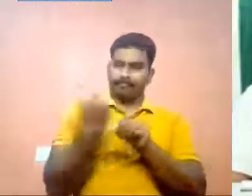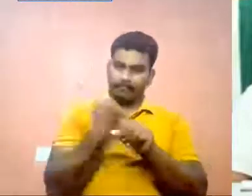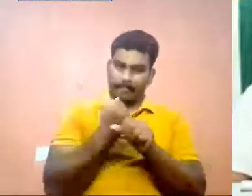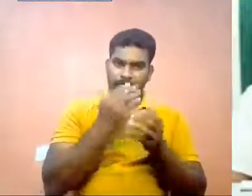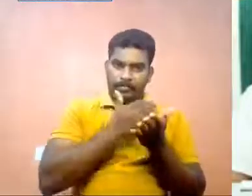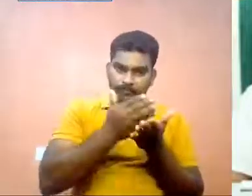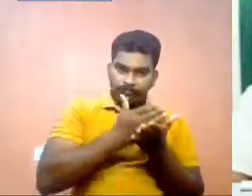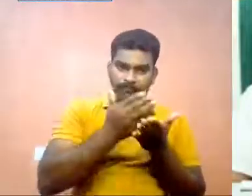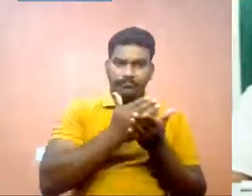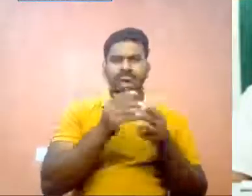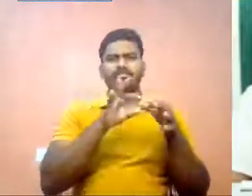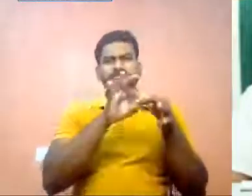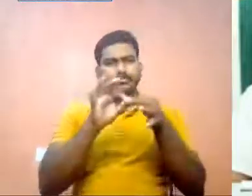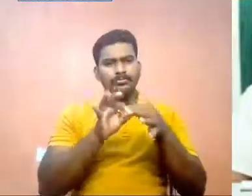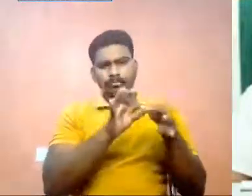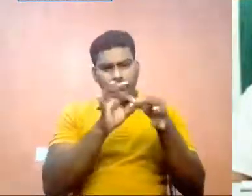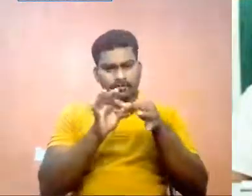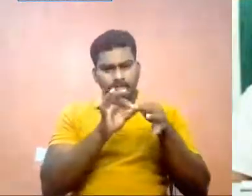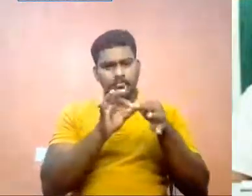കോർഡിനേറ്റ് ചെയ്യാൻ സാധിക്കുന്നത്